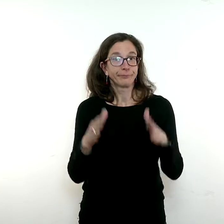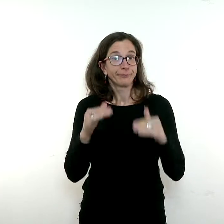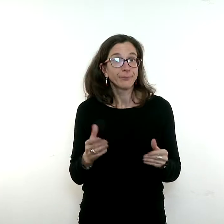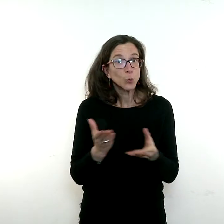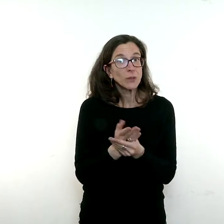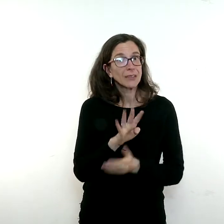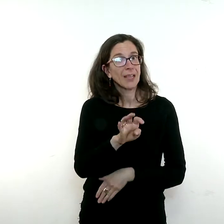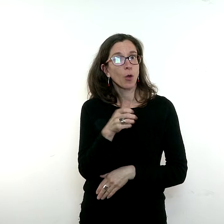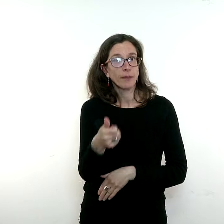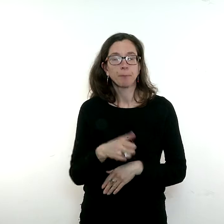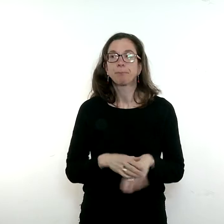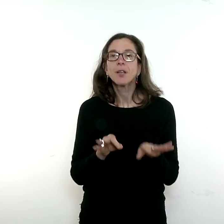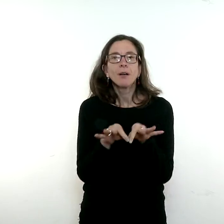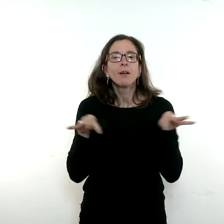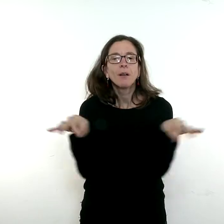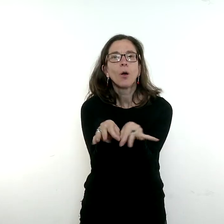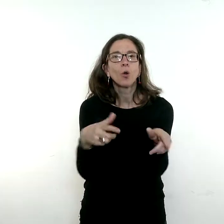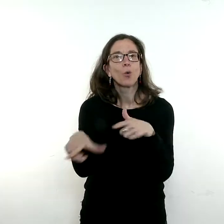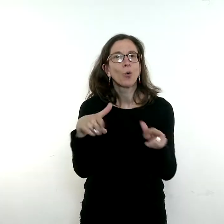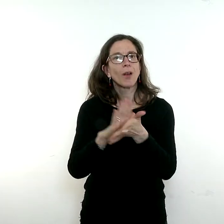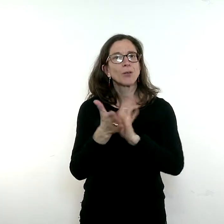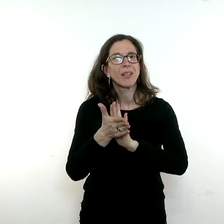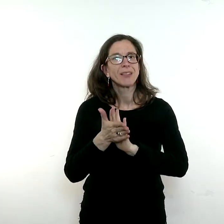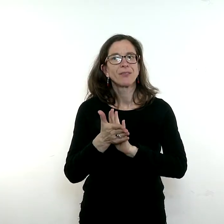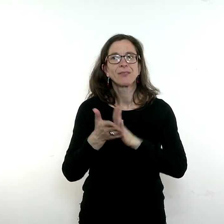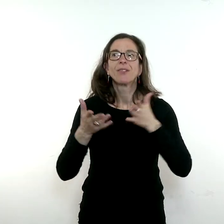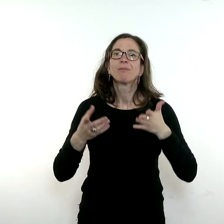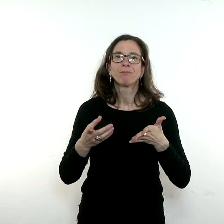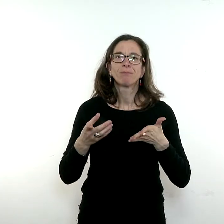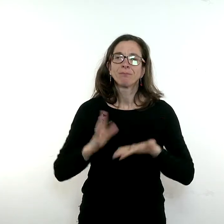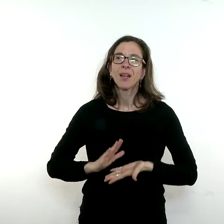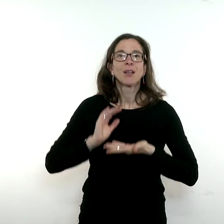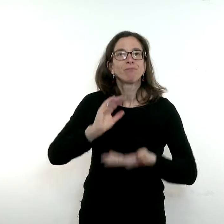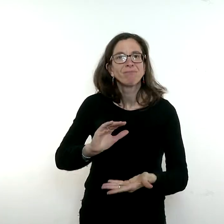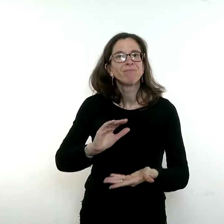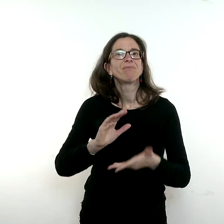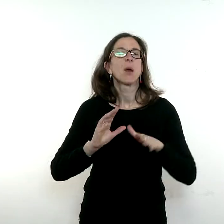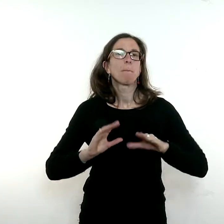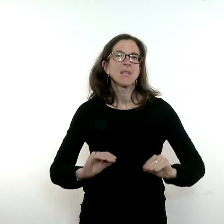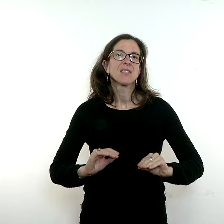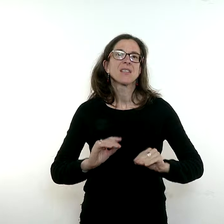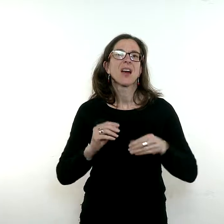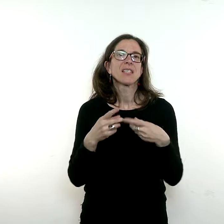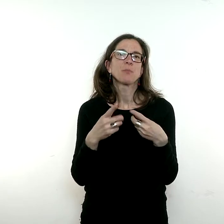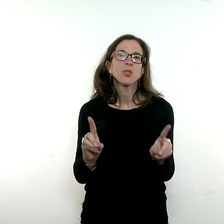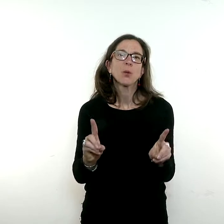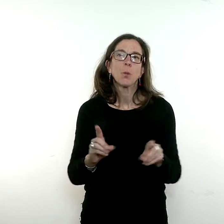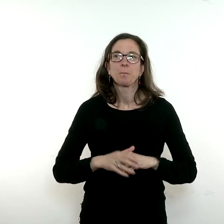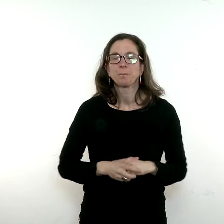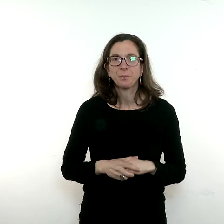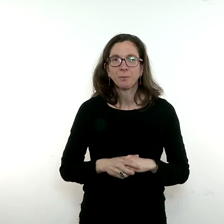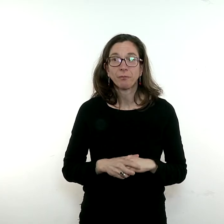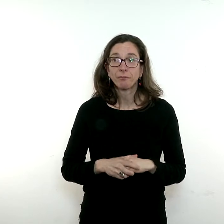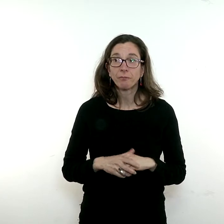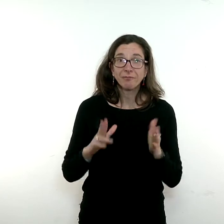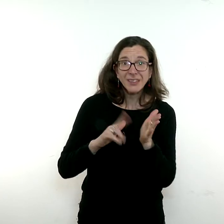locaux associatifs, approbation des loyers, des redevances minorées, autorisation de signer les conventions. Madame Kerat-Guéven,